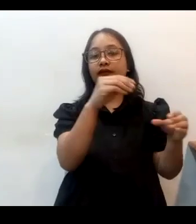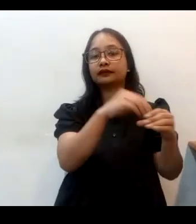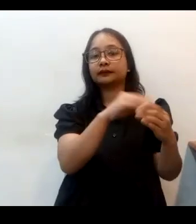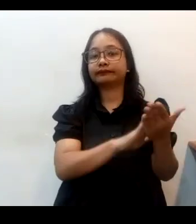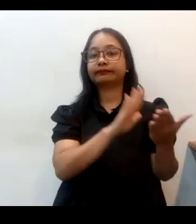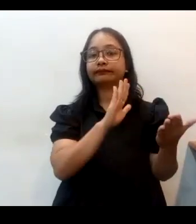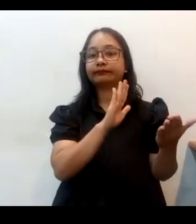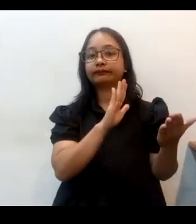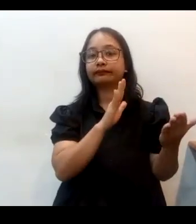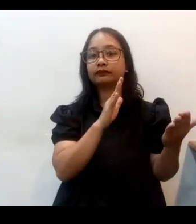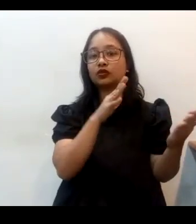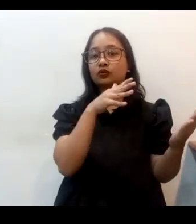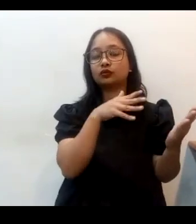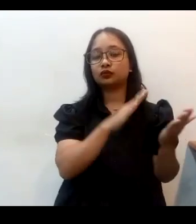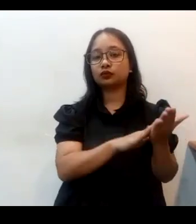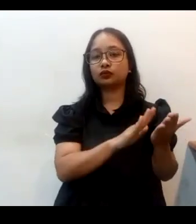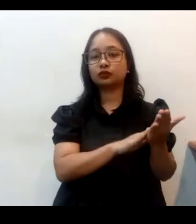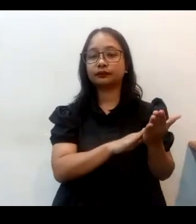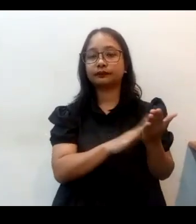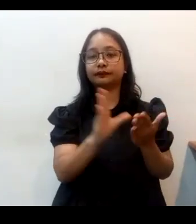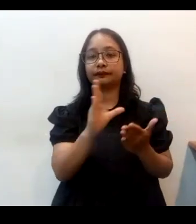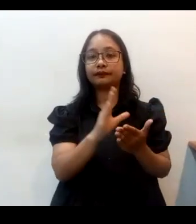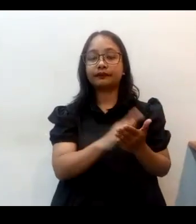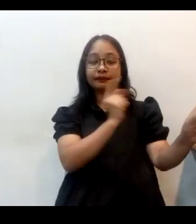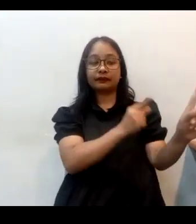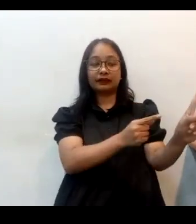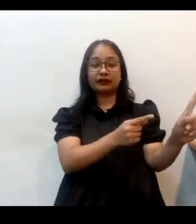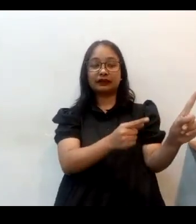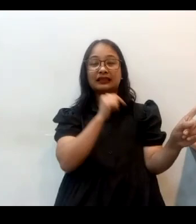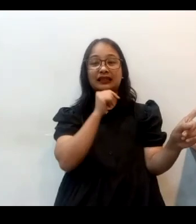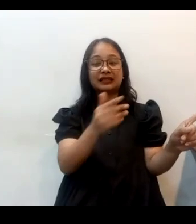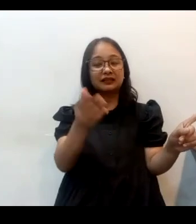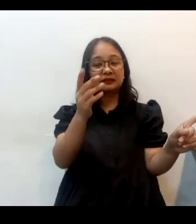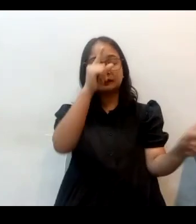in God, Hindi po siya naniniwala sa Diyos. but he experienced NDE, Ngunit kanya po